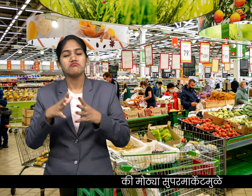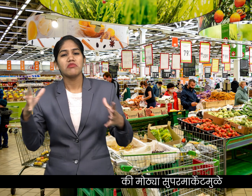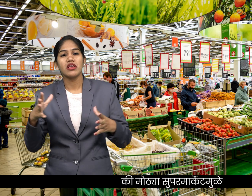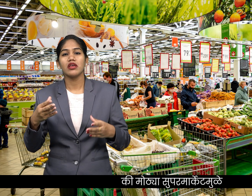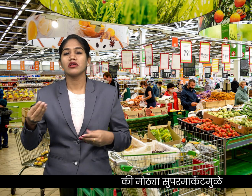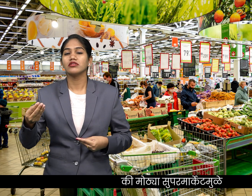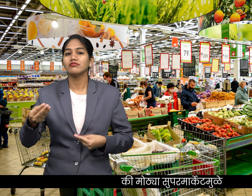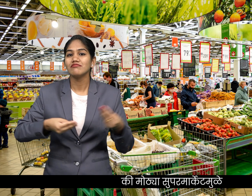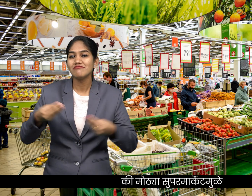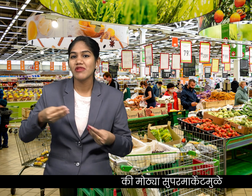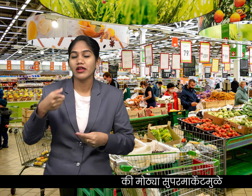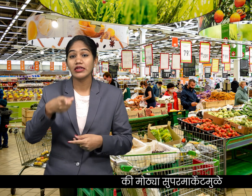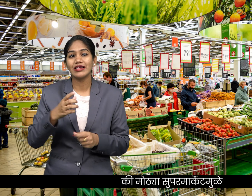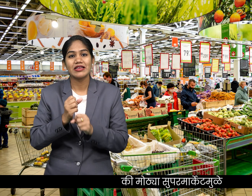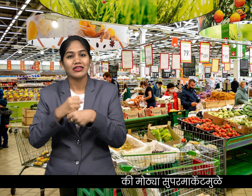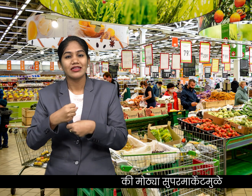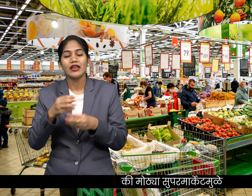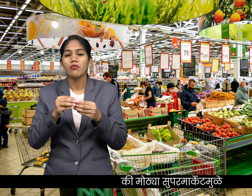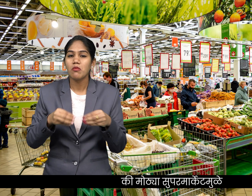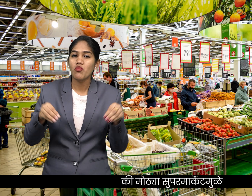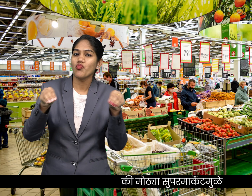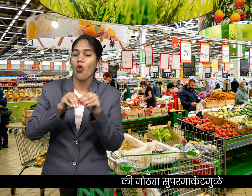आहे की मोठ्या सुपरमार्केटला